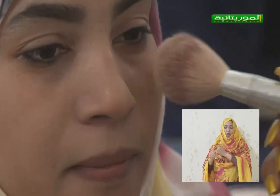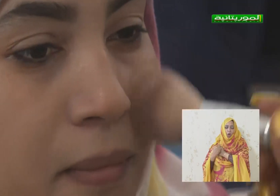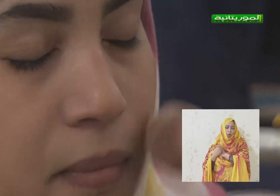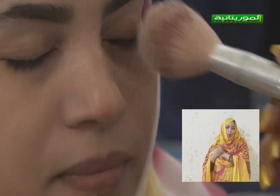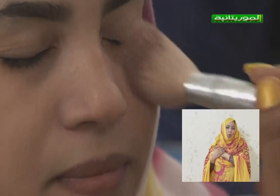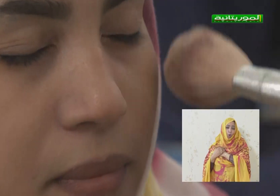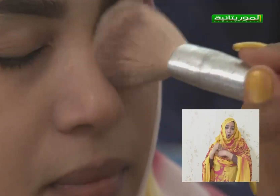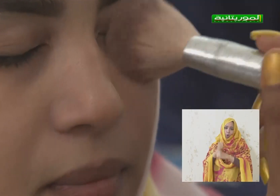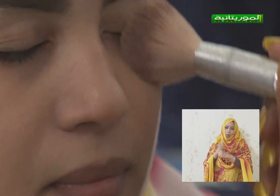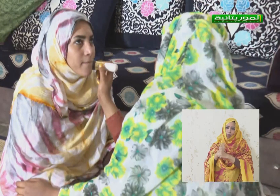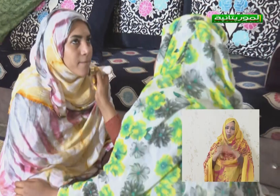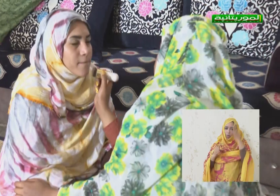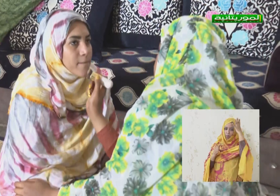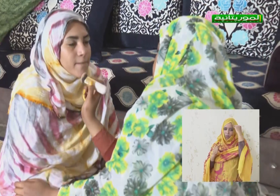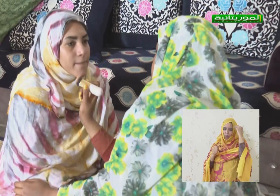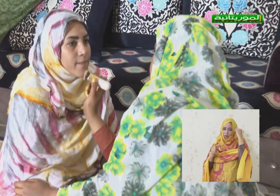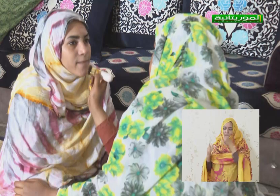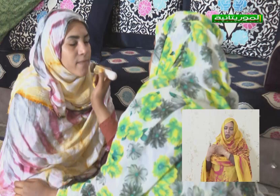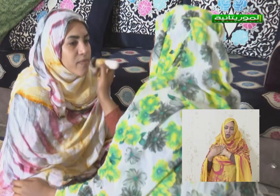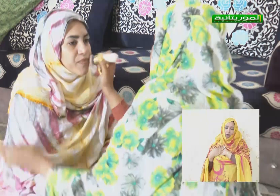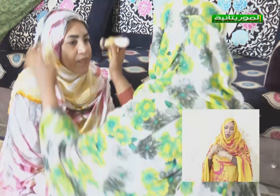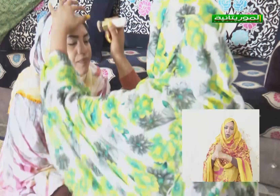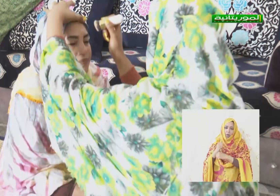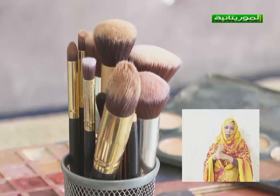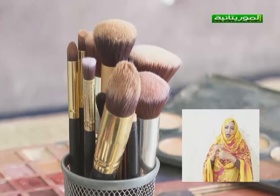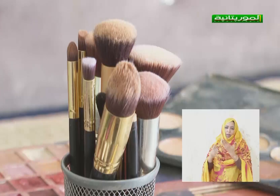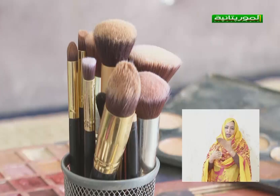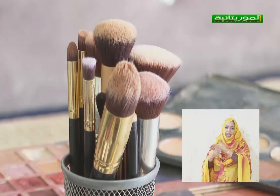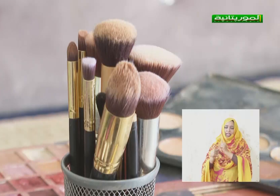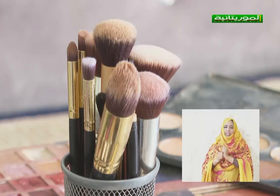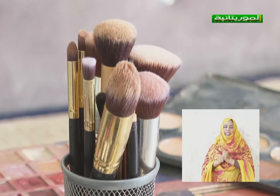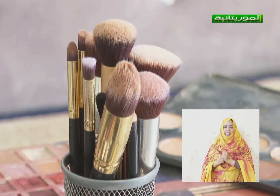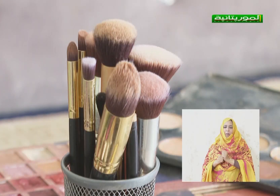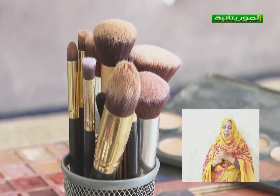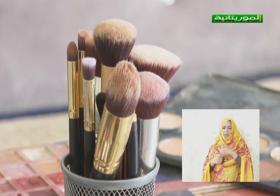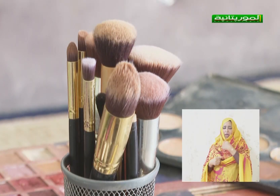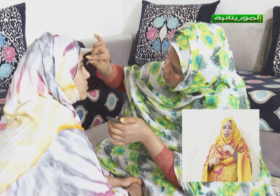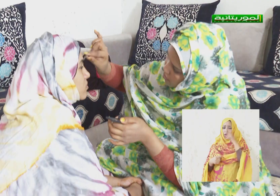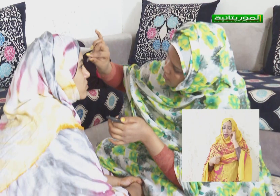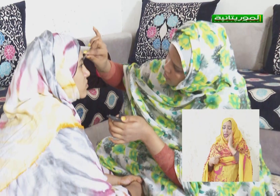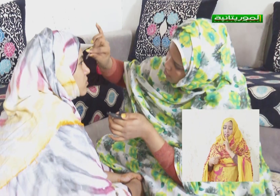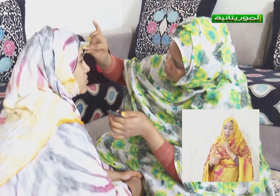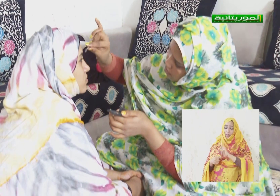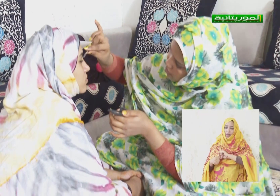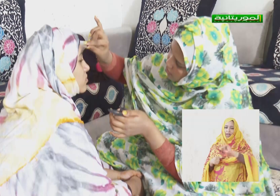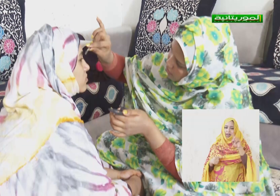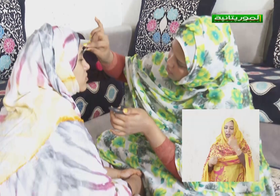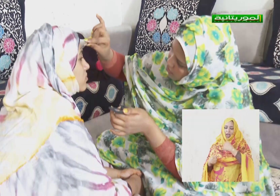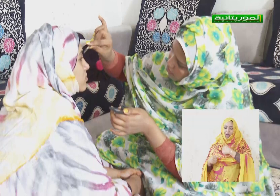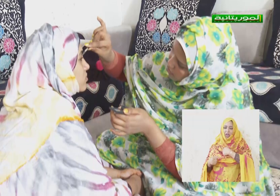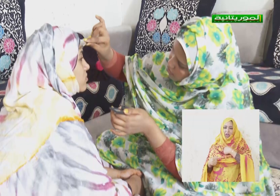تفاني وإخلاص لتزرع استراتيجية إثبات الذات في المجتمع. لسان حال ثريا